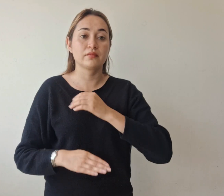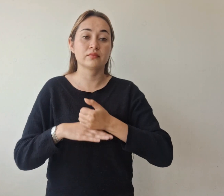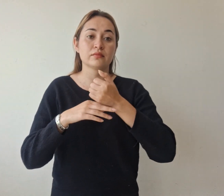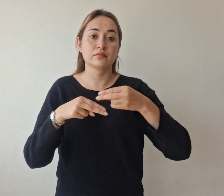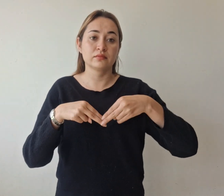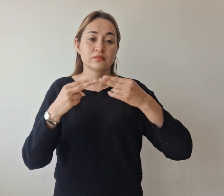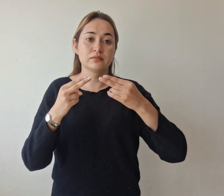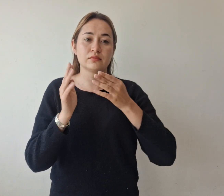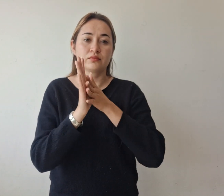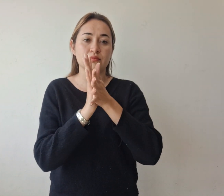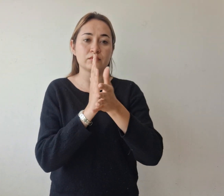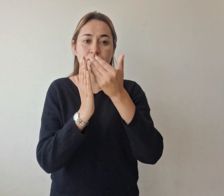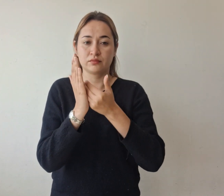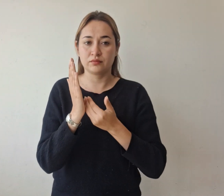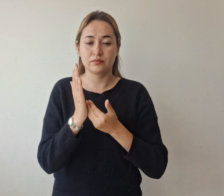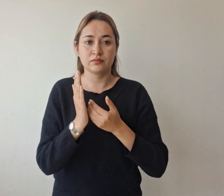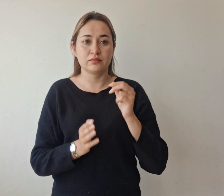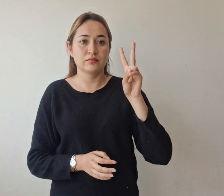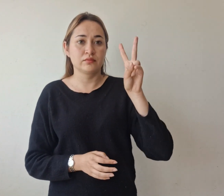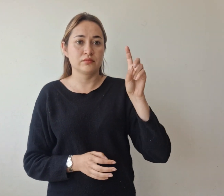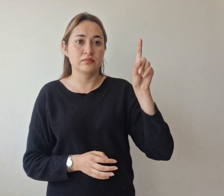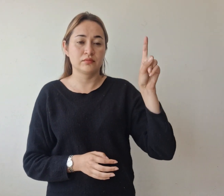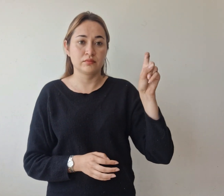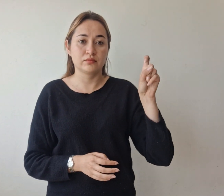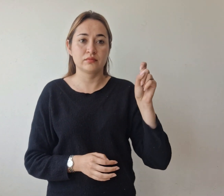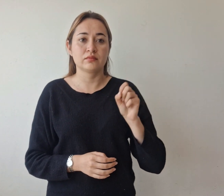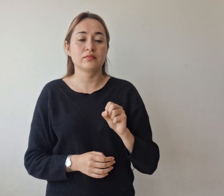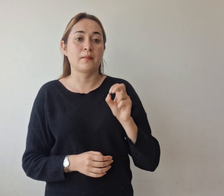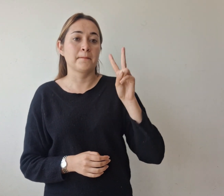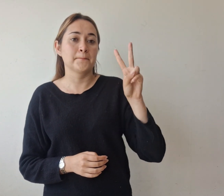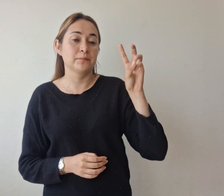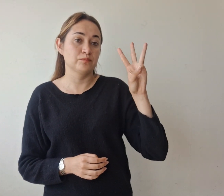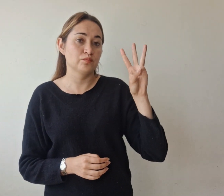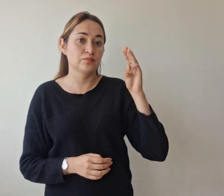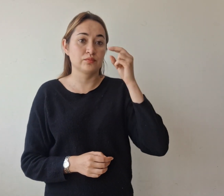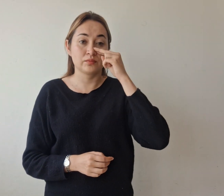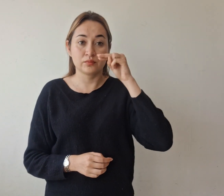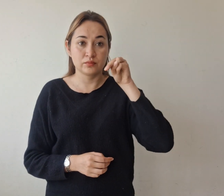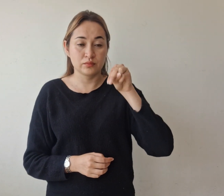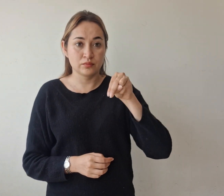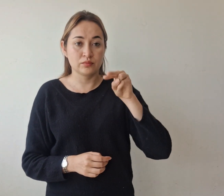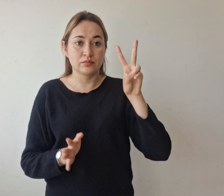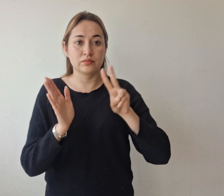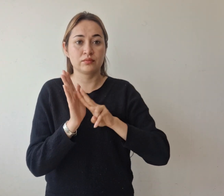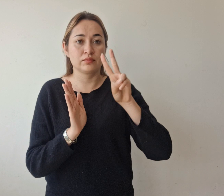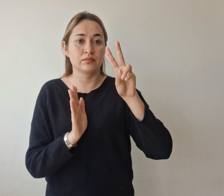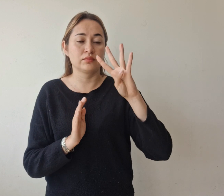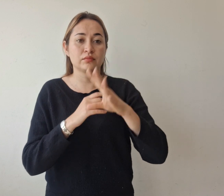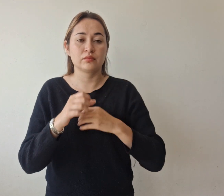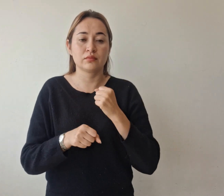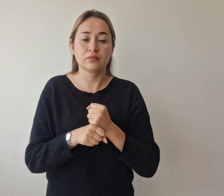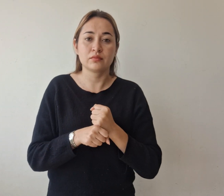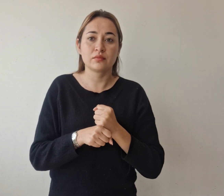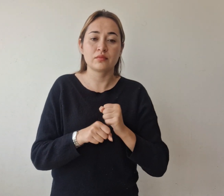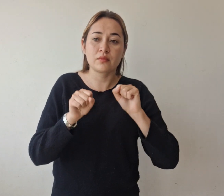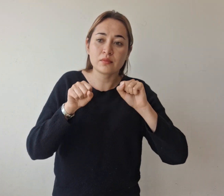boletín informativo 76 23 de junio de 2024 exitosa jornada de